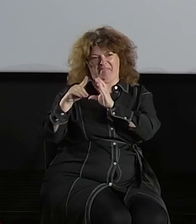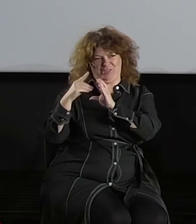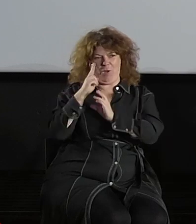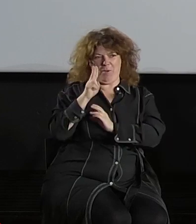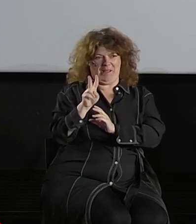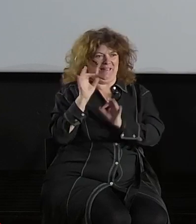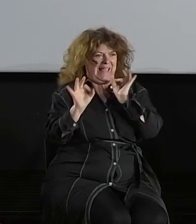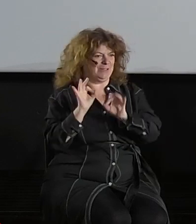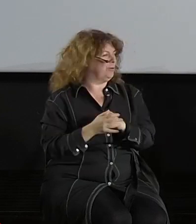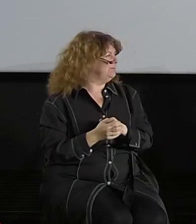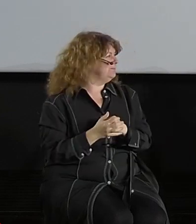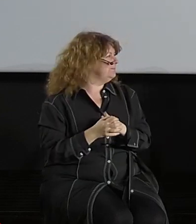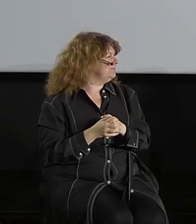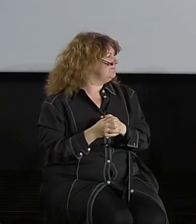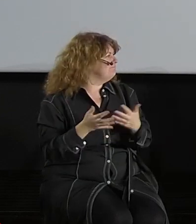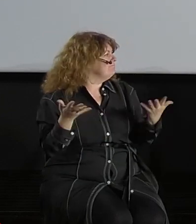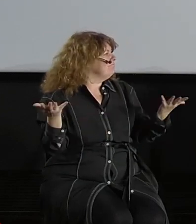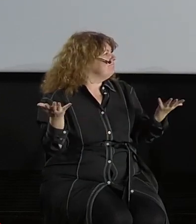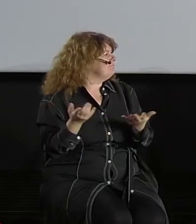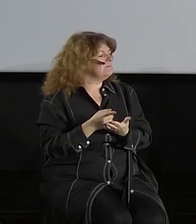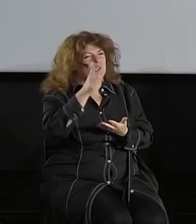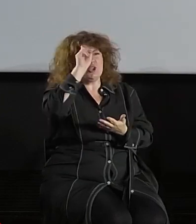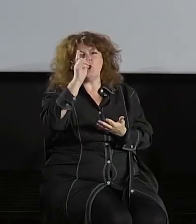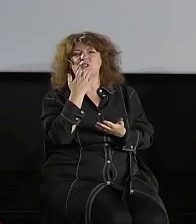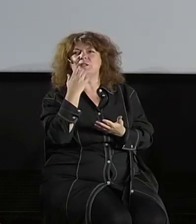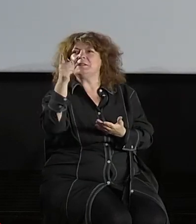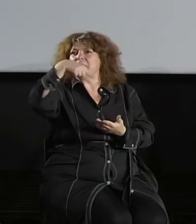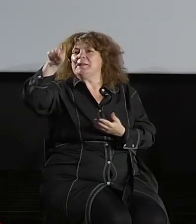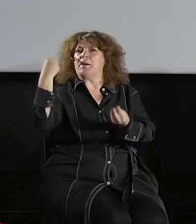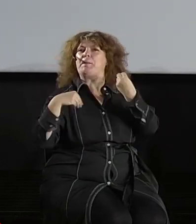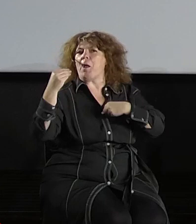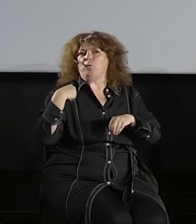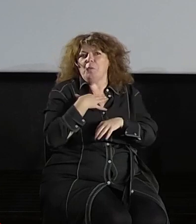espectáculo pero no sé a lo mejor es más interesante que hagan preguntas o